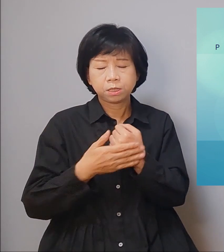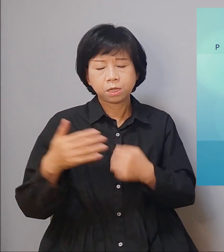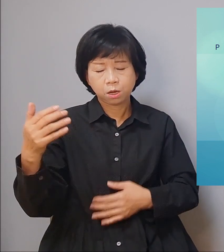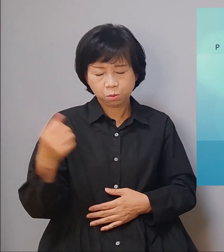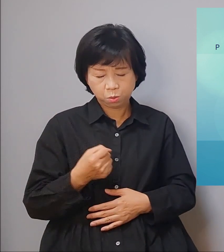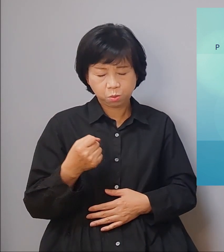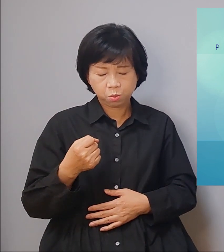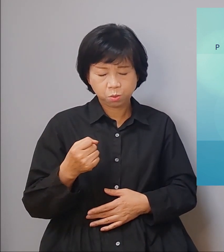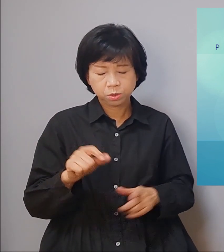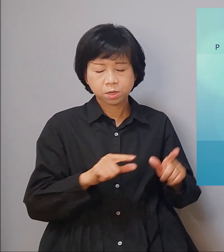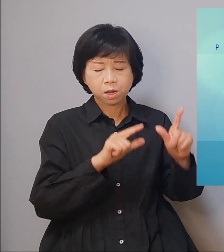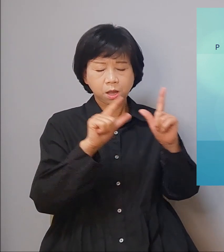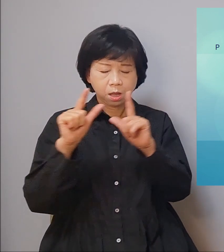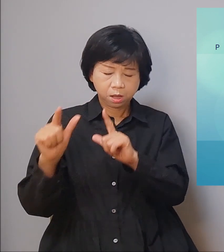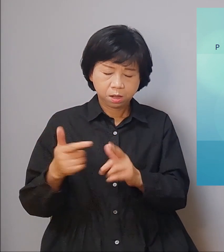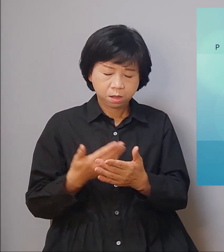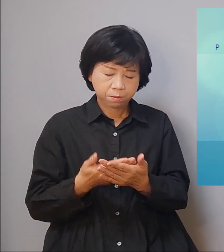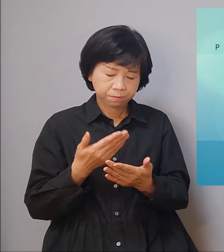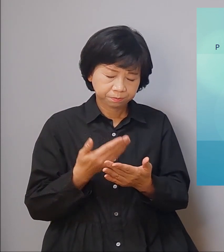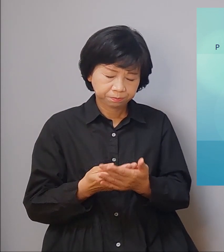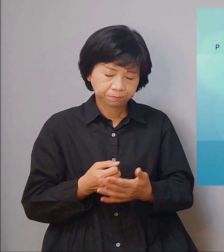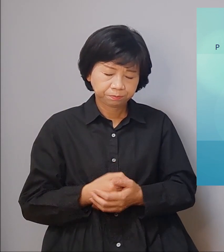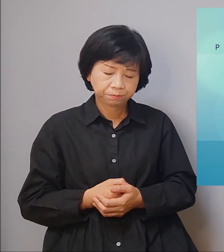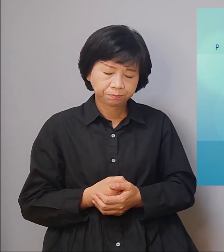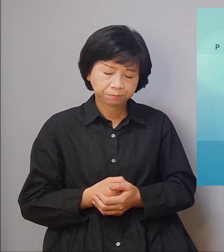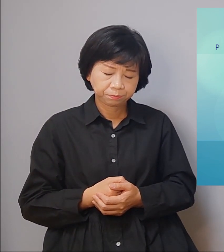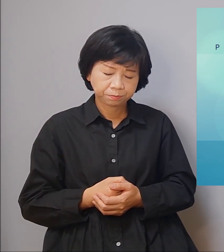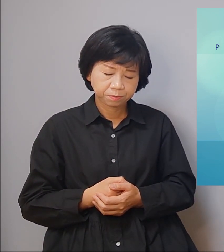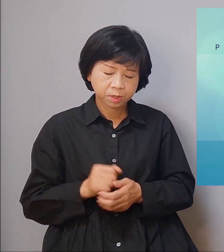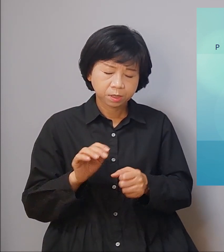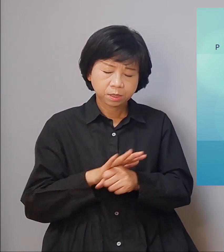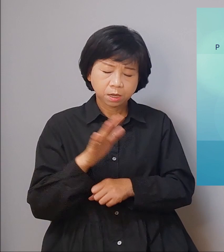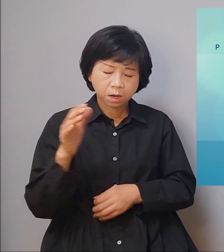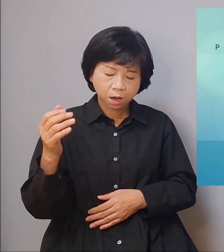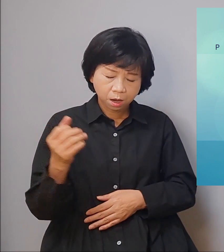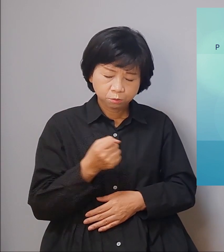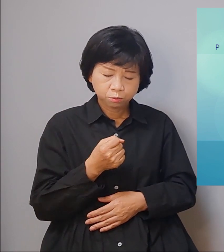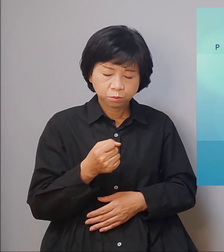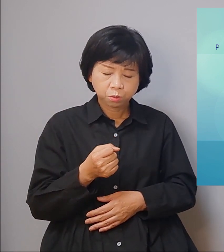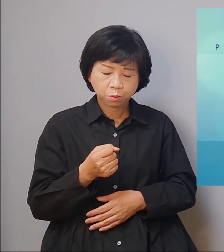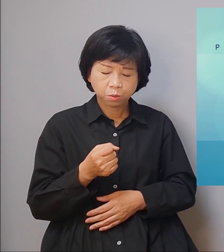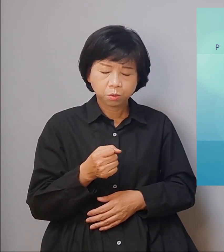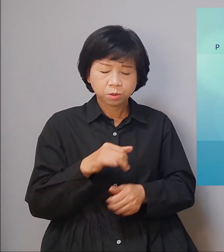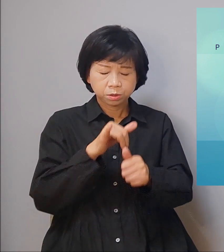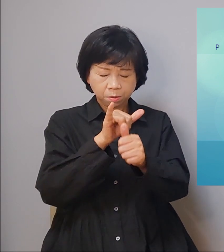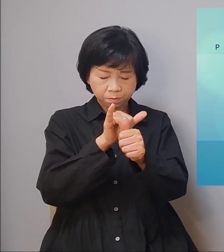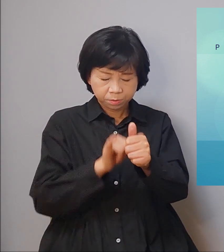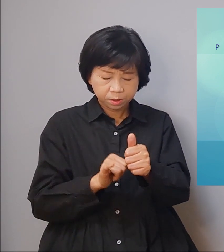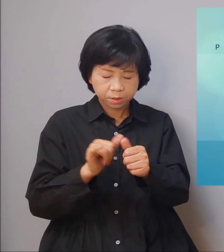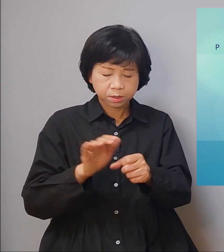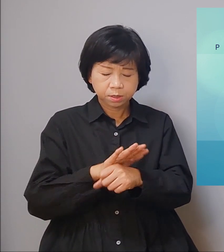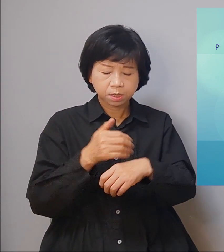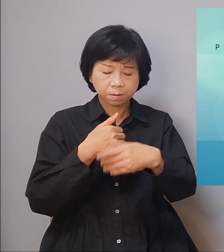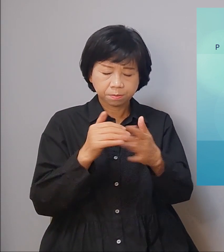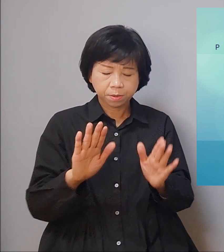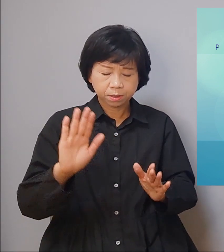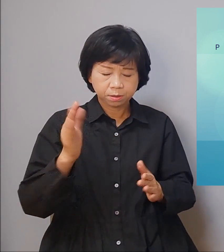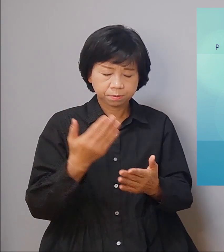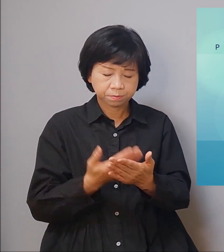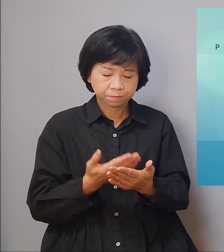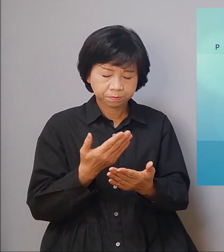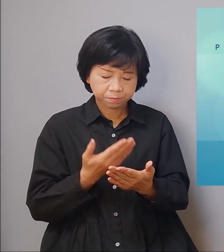은혜로 살아가게 하옵소서. 사랑으로 섬기는 사랑방이 되게 해